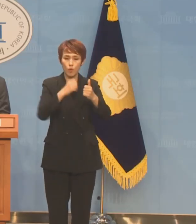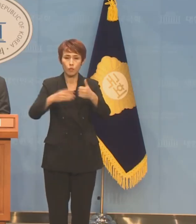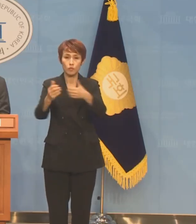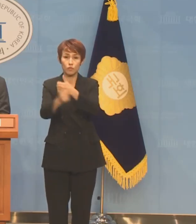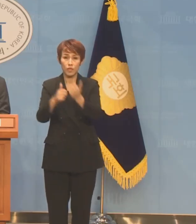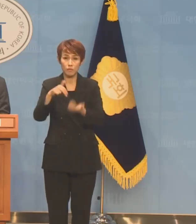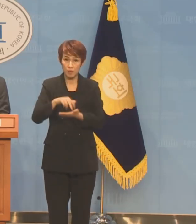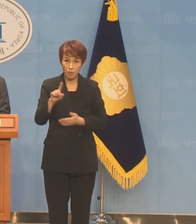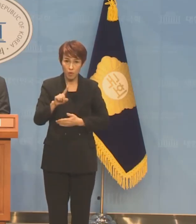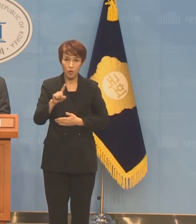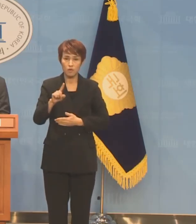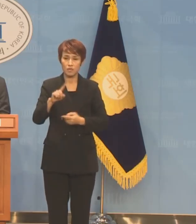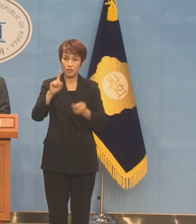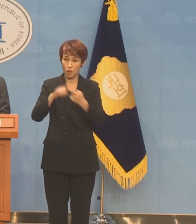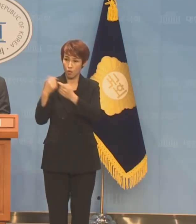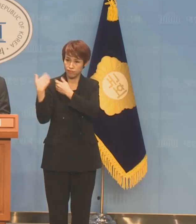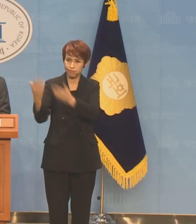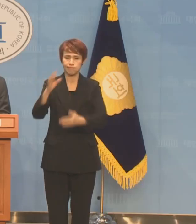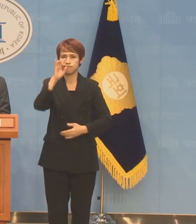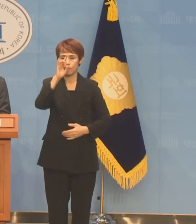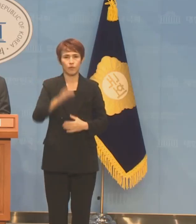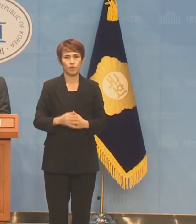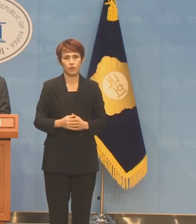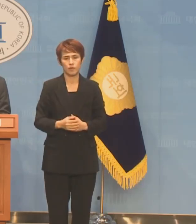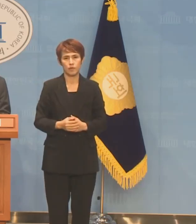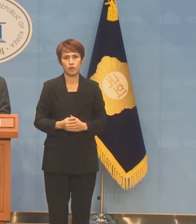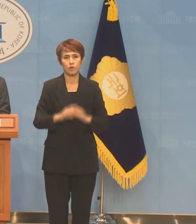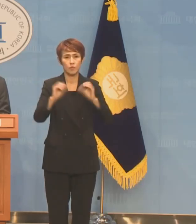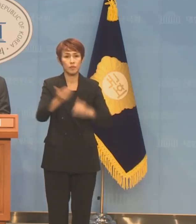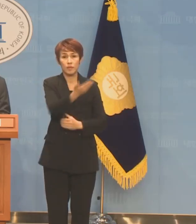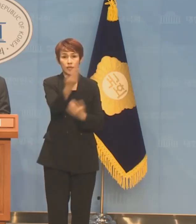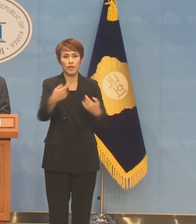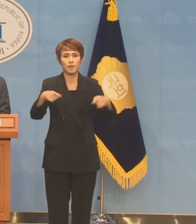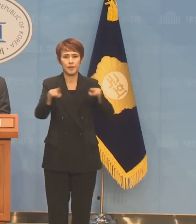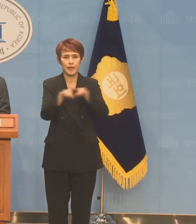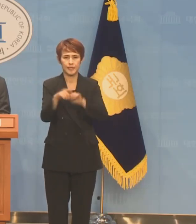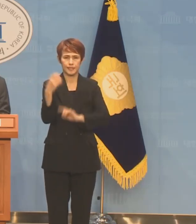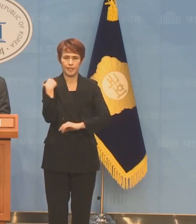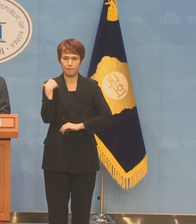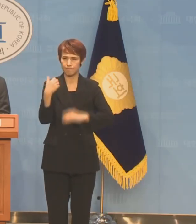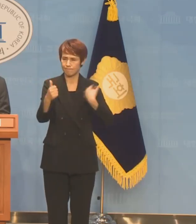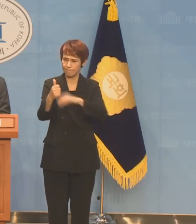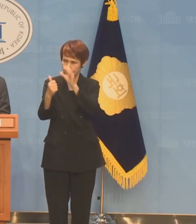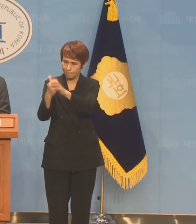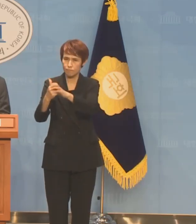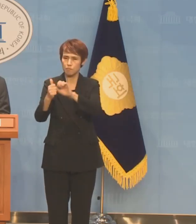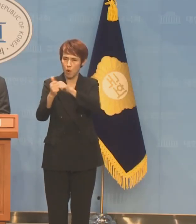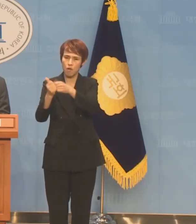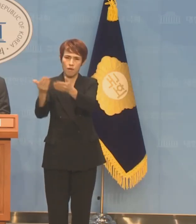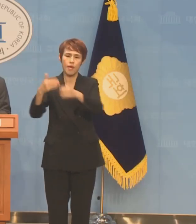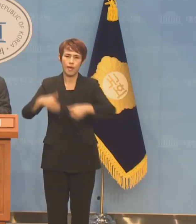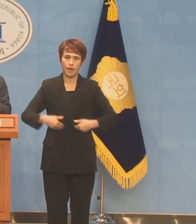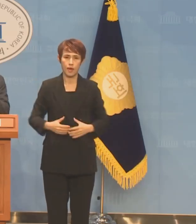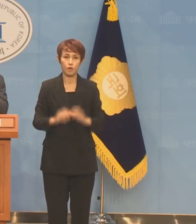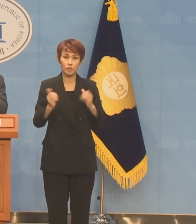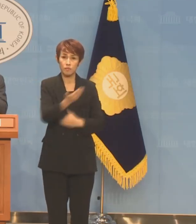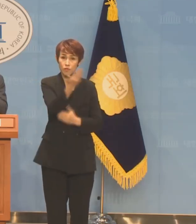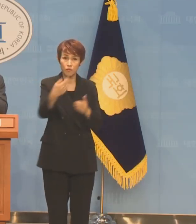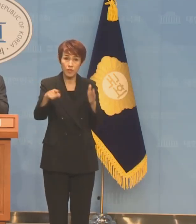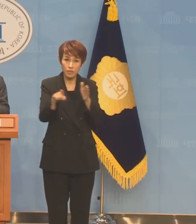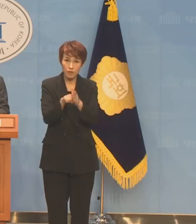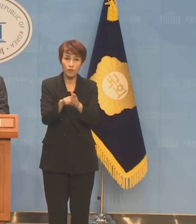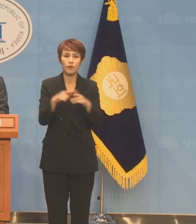보건복지위원회는 이 사안을 결코 좌시하지 않을 것이며 국민과 함께 끝까지 책임을 물을 것입니다. 언제나 국민 곁에는